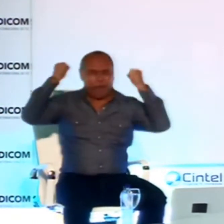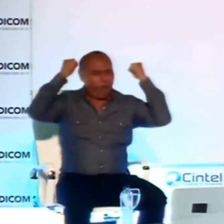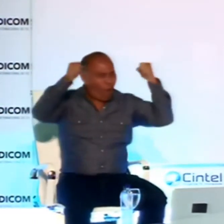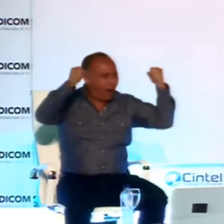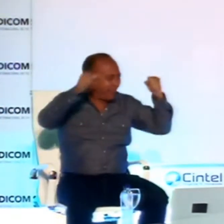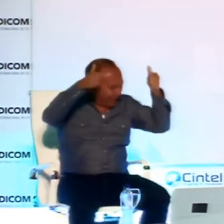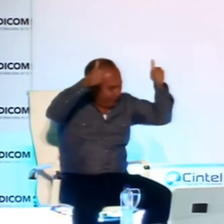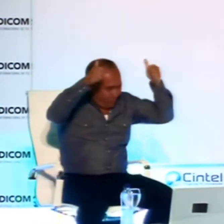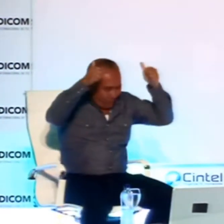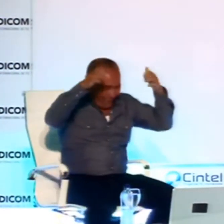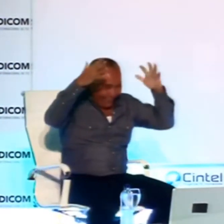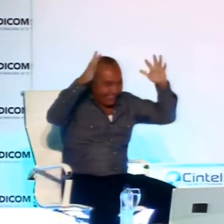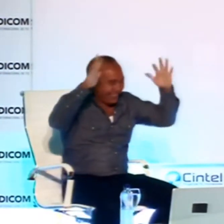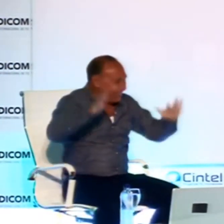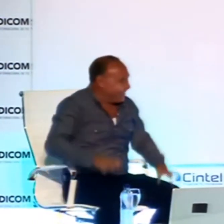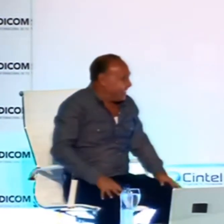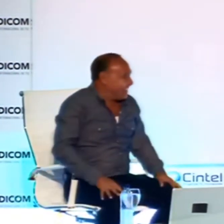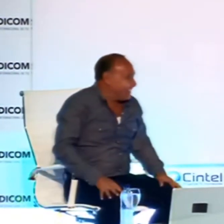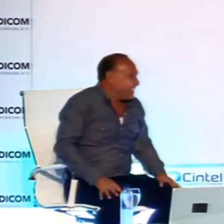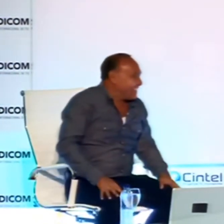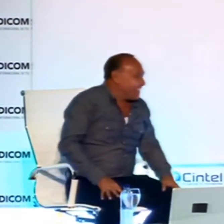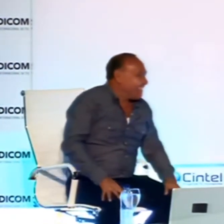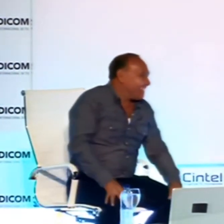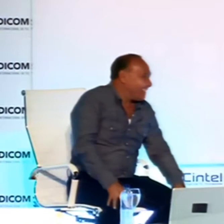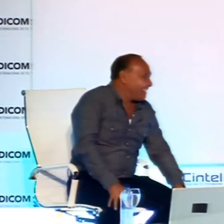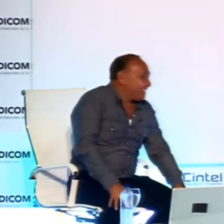todos, todos. Que sea fuerte, con ganas.